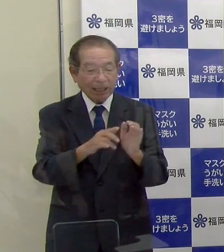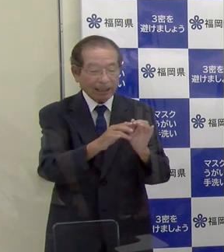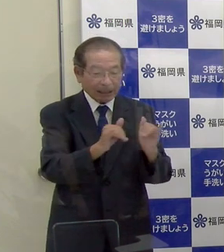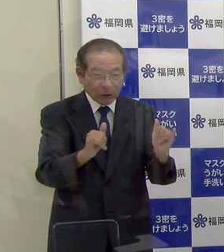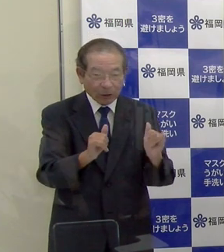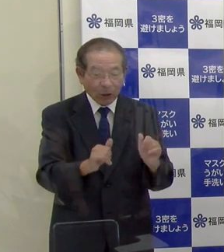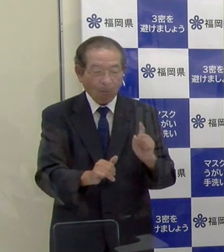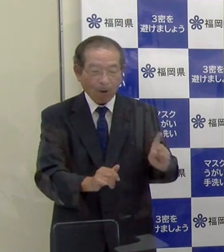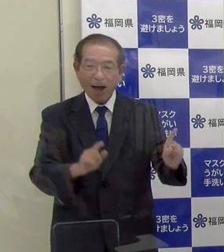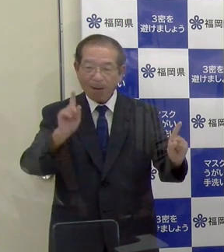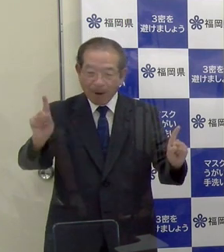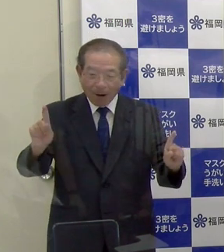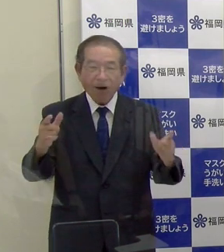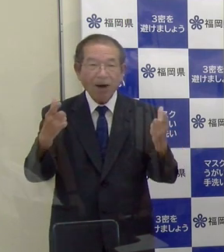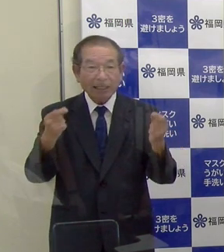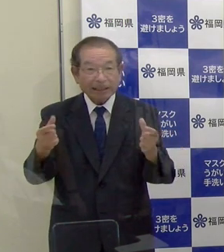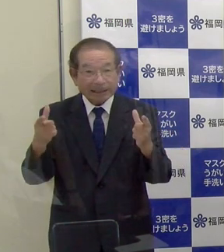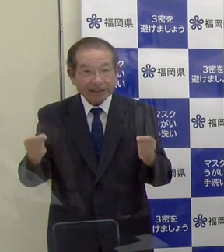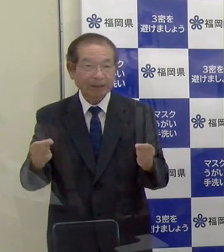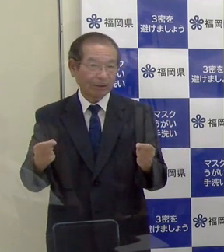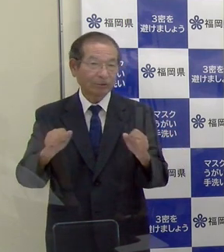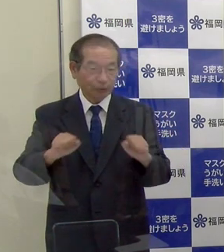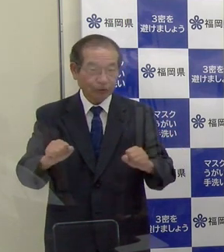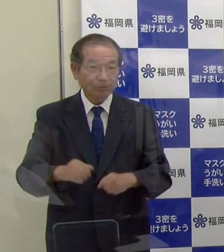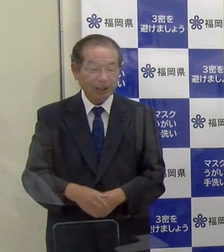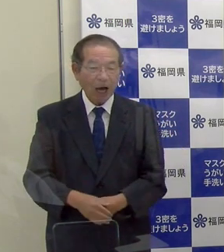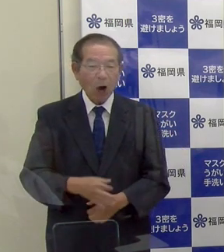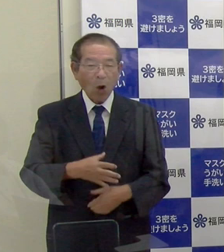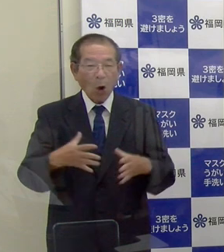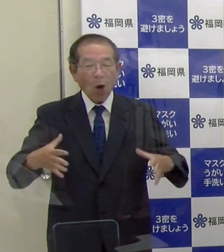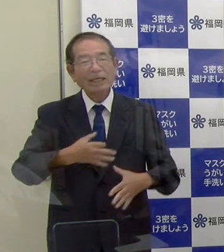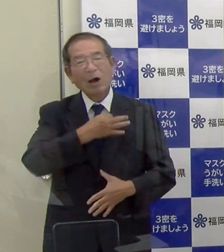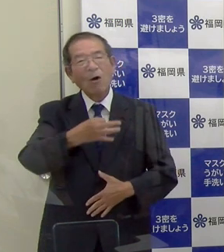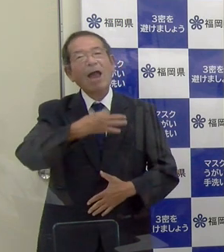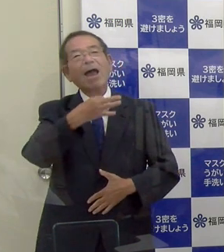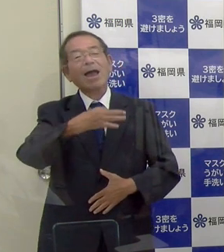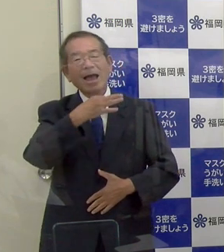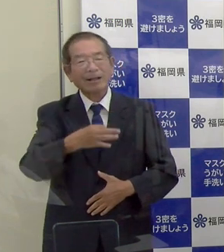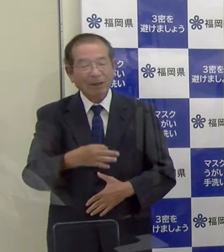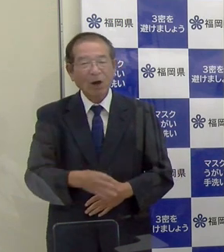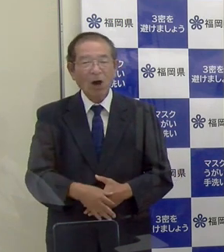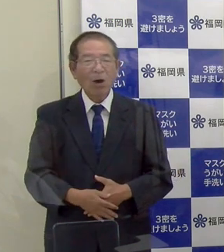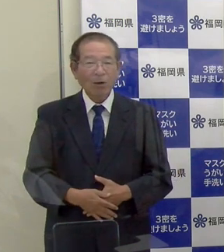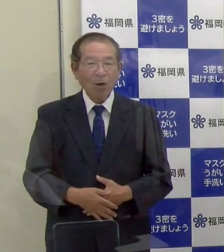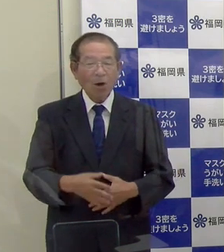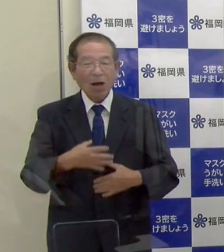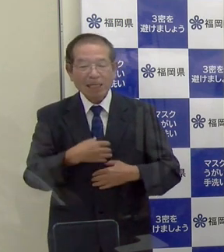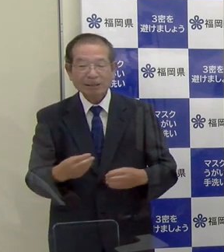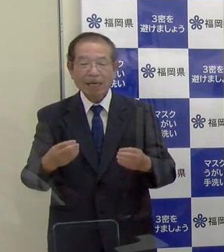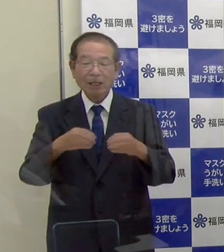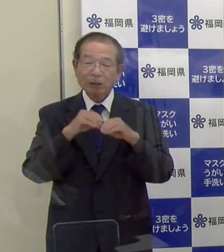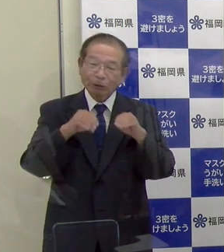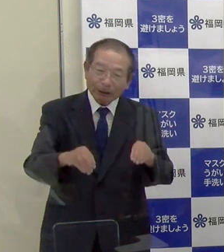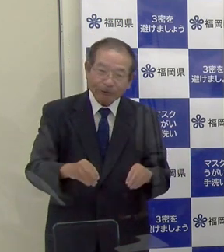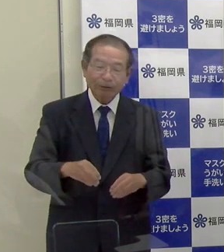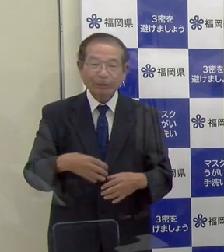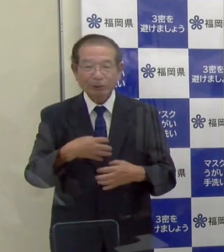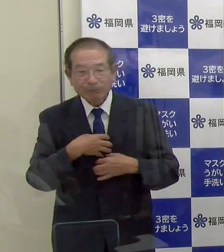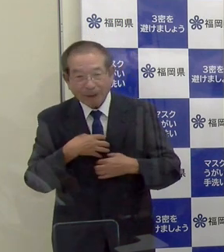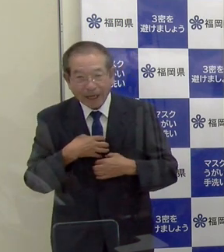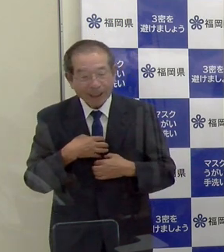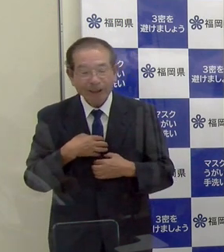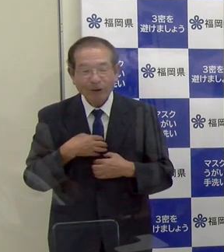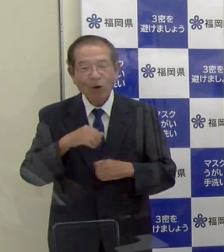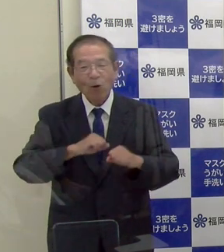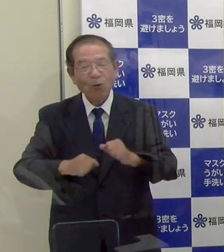人との距離をしっかりと確保する大声を出すなど感染リスクが高まる行動は控えるよろしくお